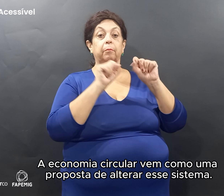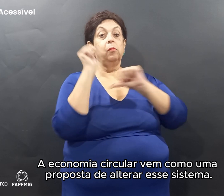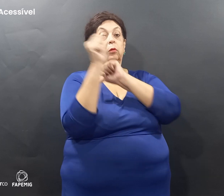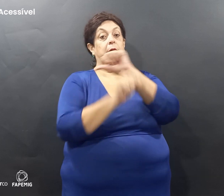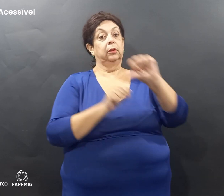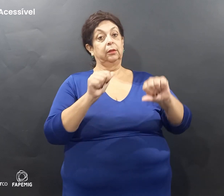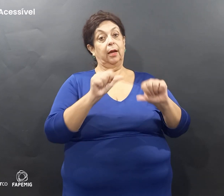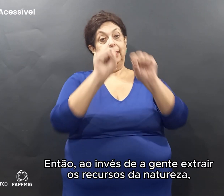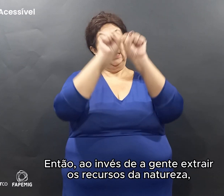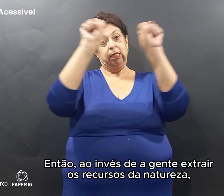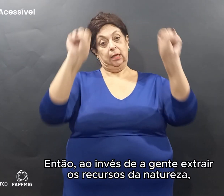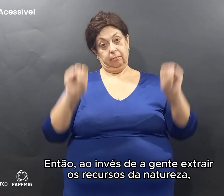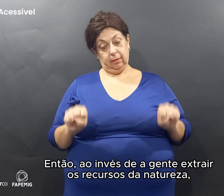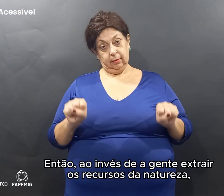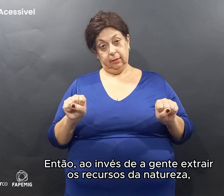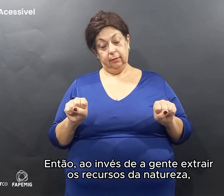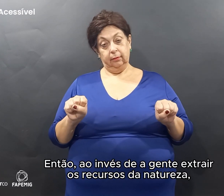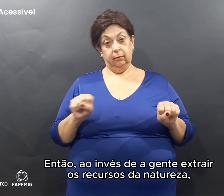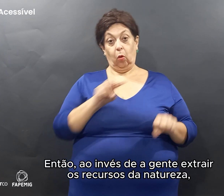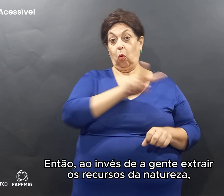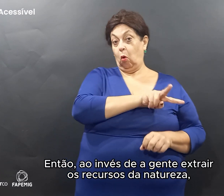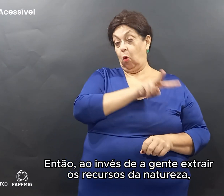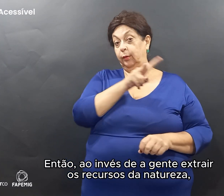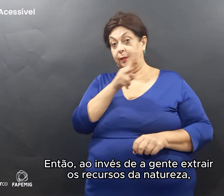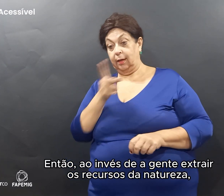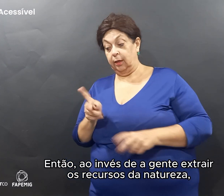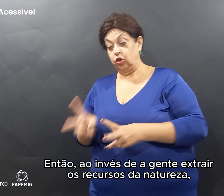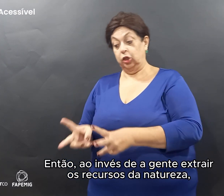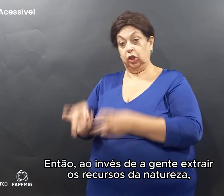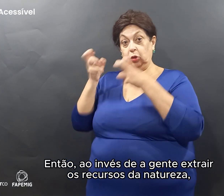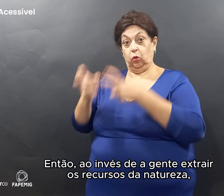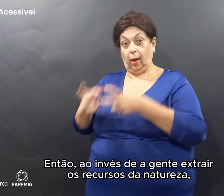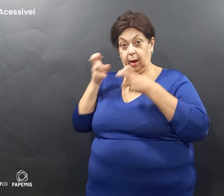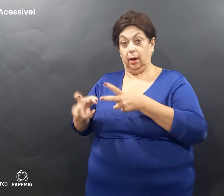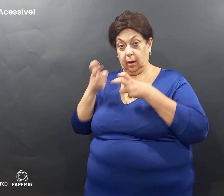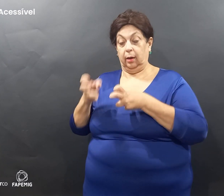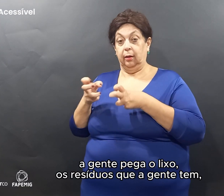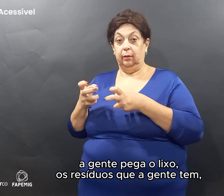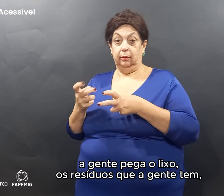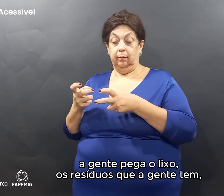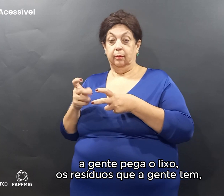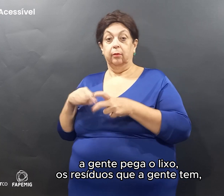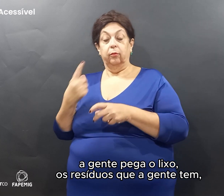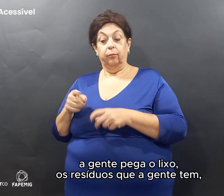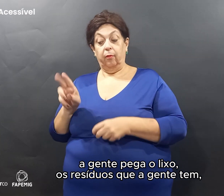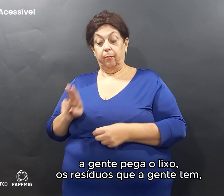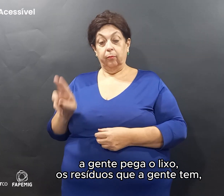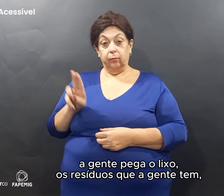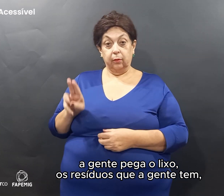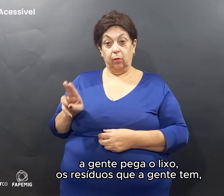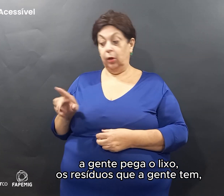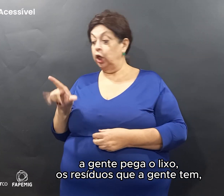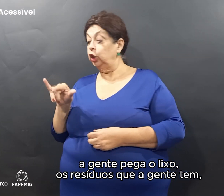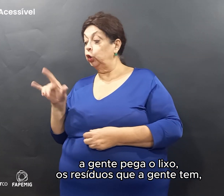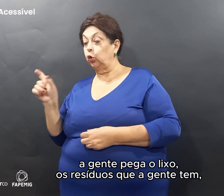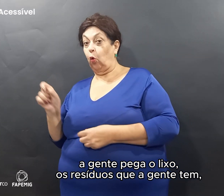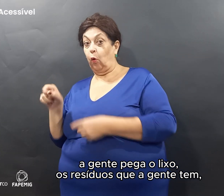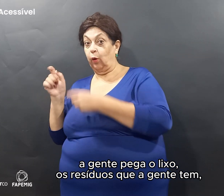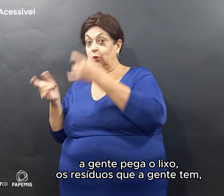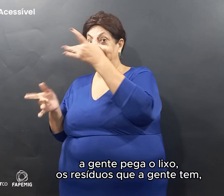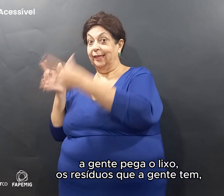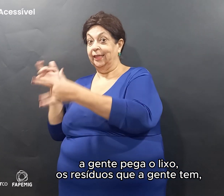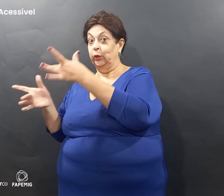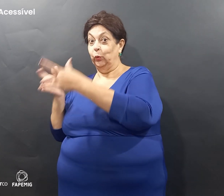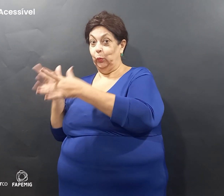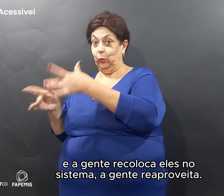esse sistema. Então, ao invés da gente extrair os recursos da natureza, a gente pega o lixo, né, os resíduos que